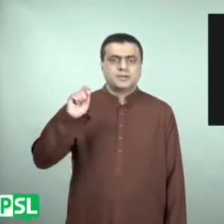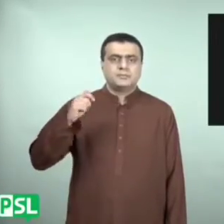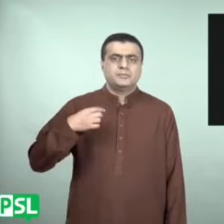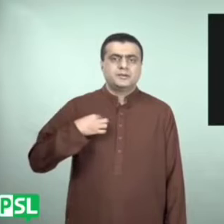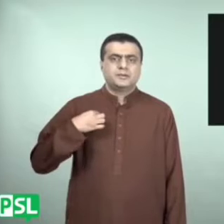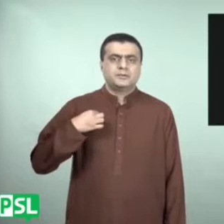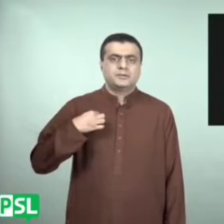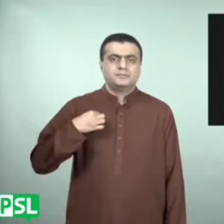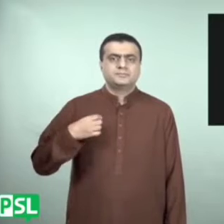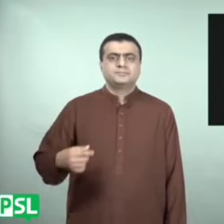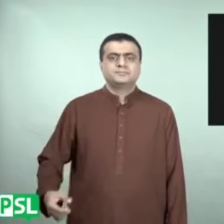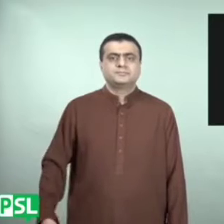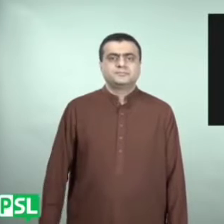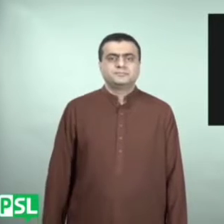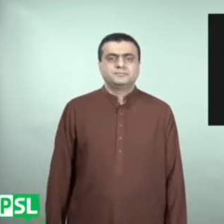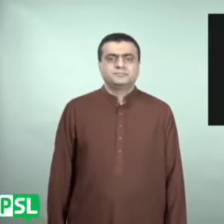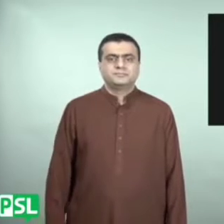اسٹاف شرٹ,